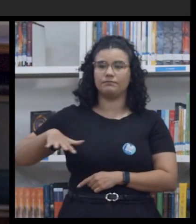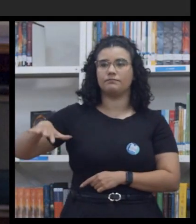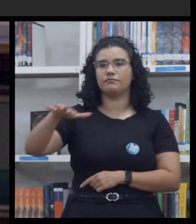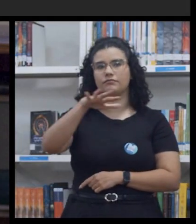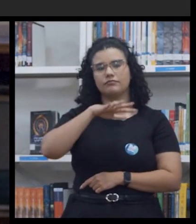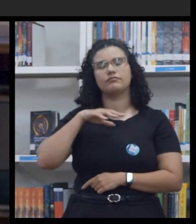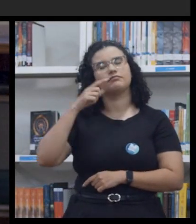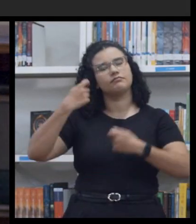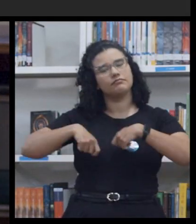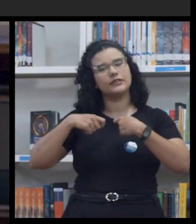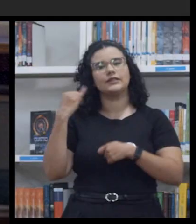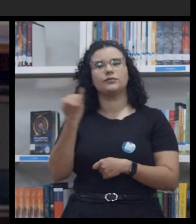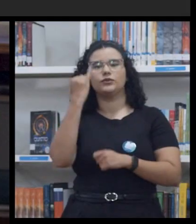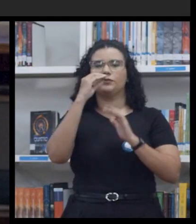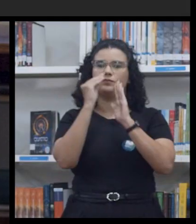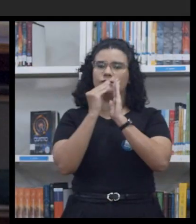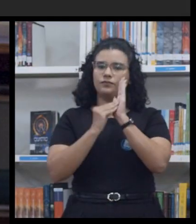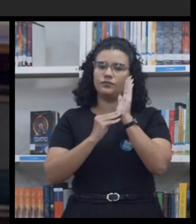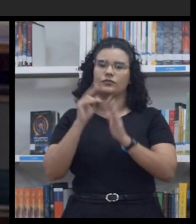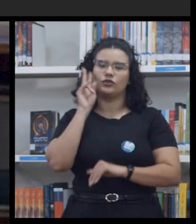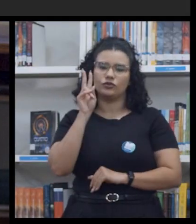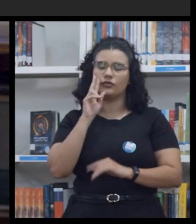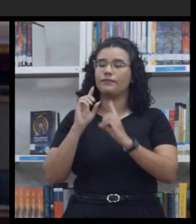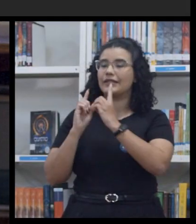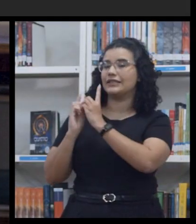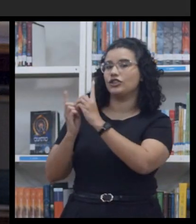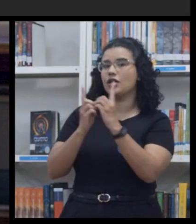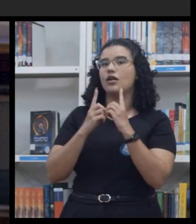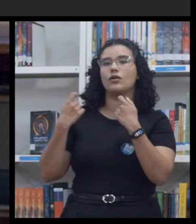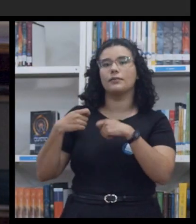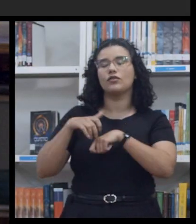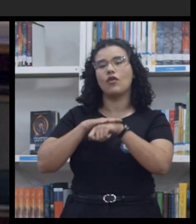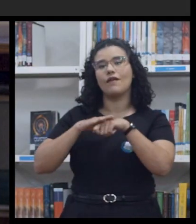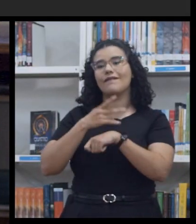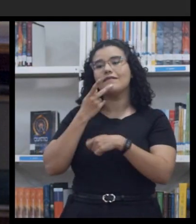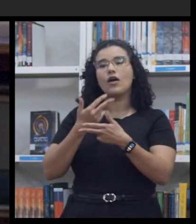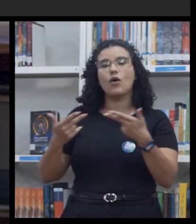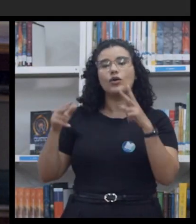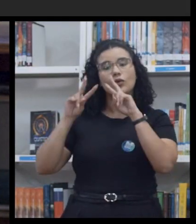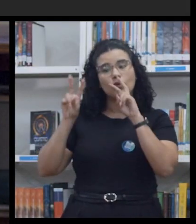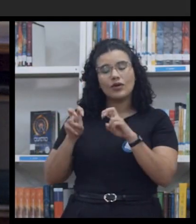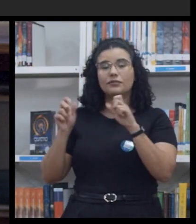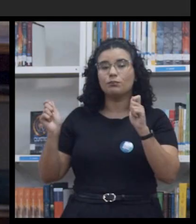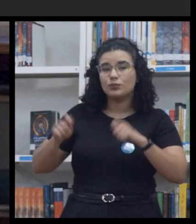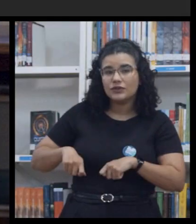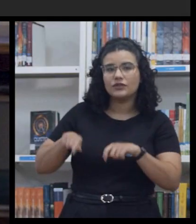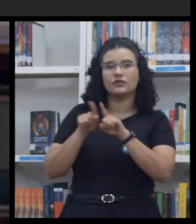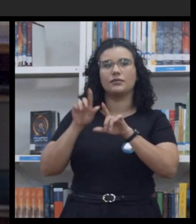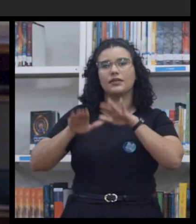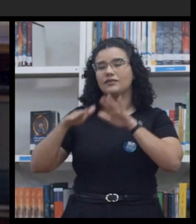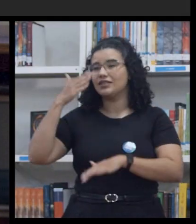são partes importantes do roteiro. Os diálogos têm que ser sobre coisas possíveis e risíveis.